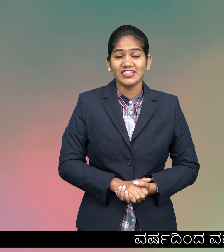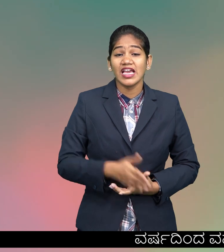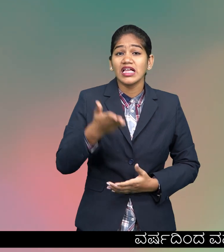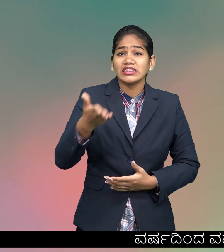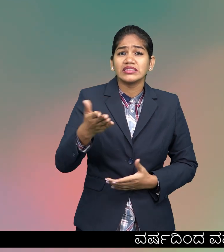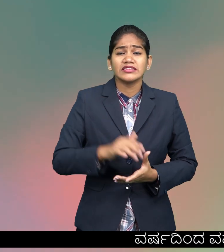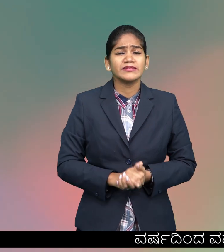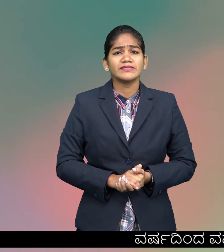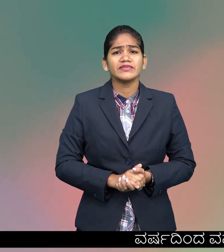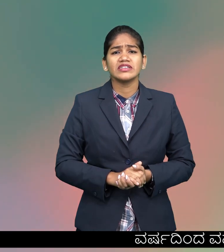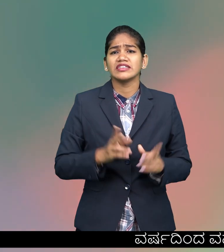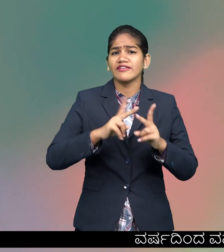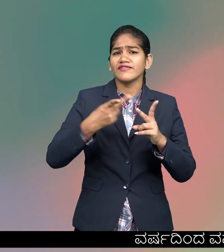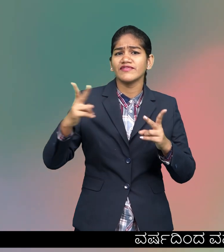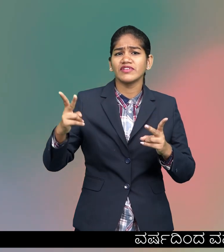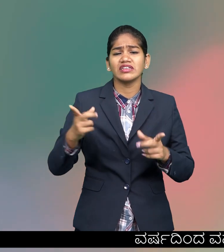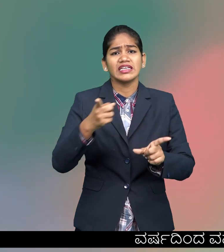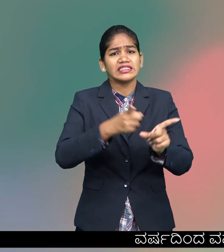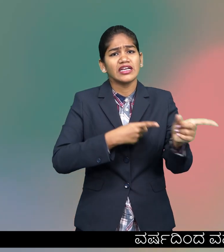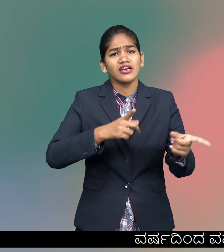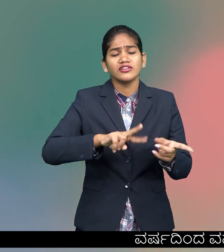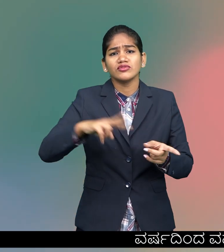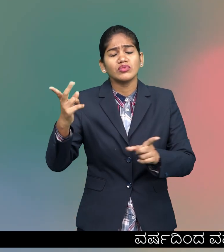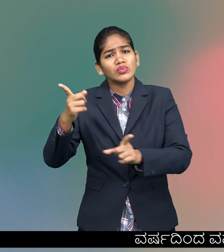ವರ್ಷದಿಂದ ವರ್ಷಕ್ಕೆ ವ್ಯತ್ಯಾಸಗಳಿರುತ್ತವೆ,